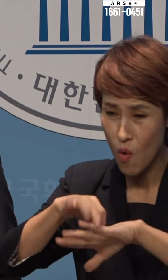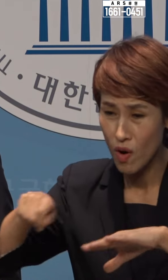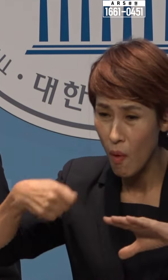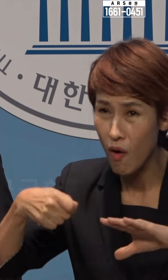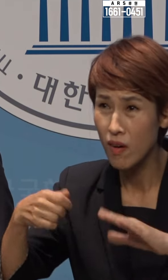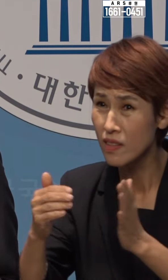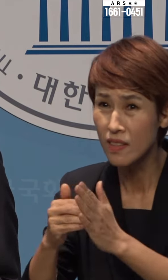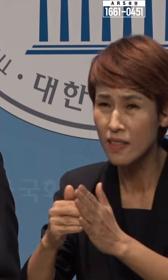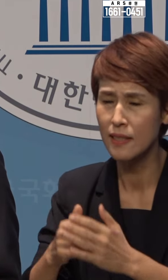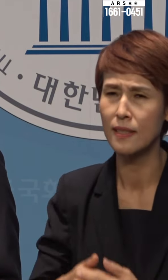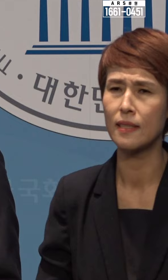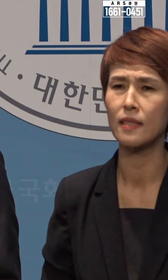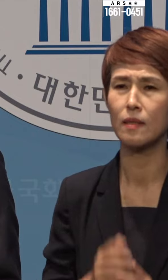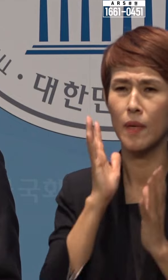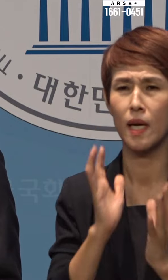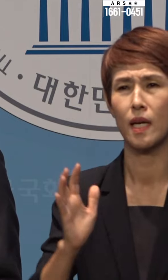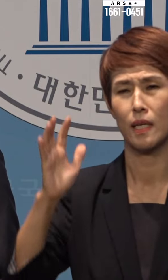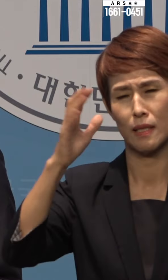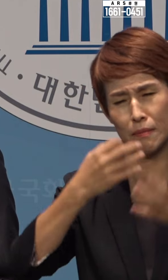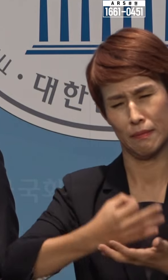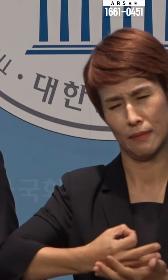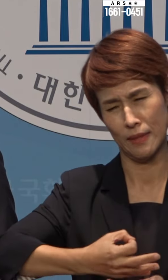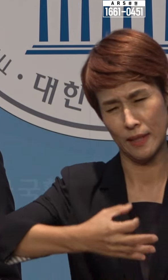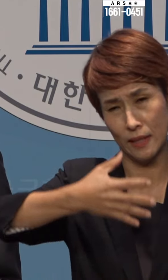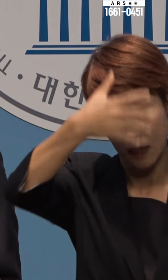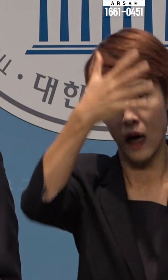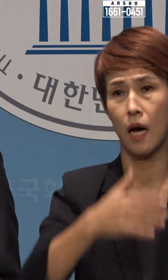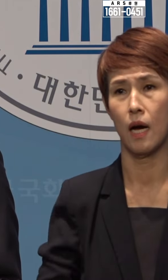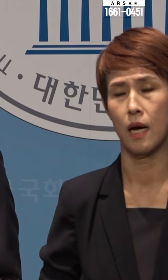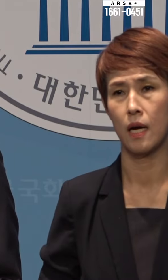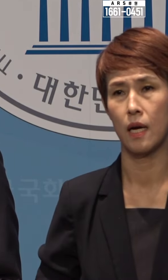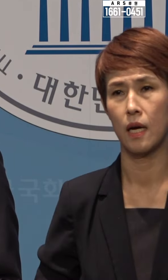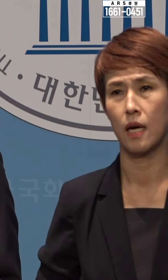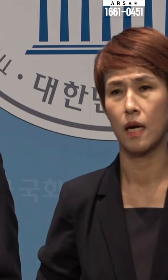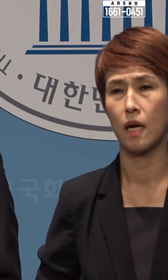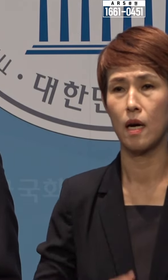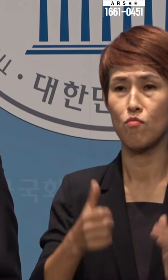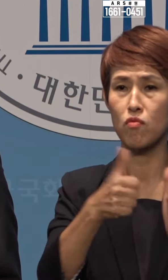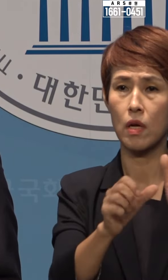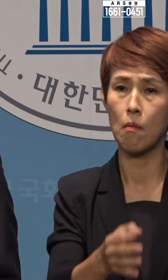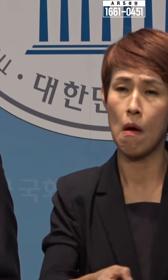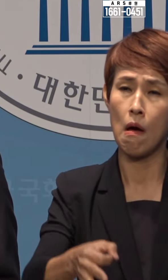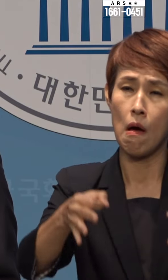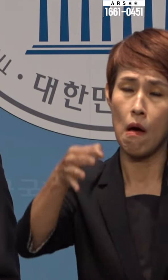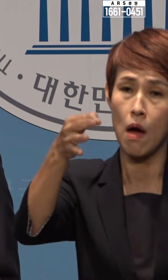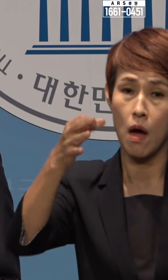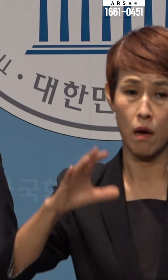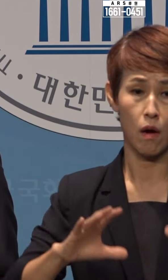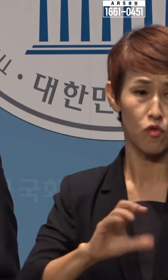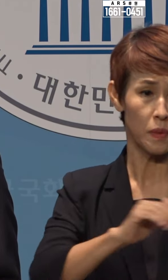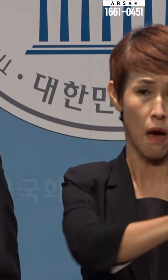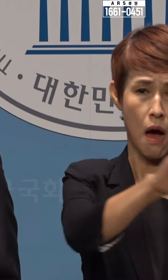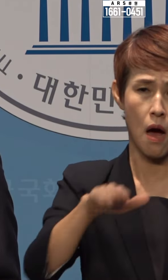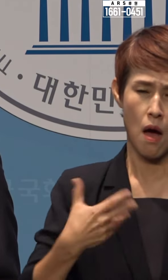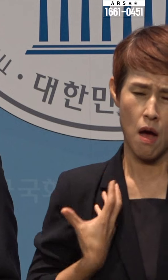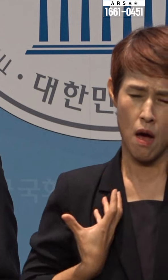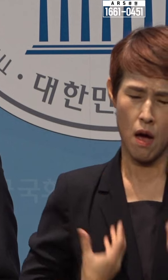배추가 금추 되면 치솟는 물 가고의 국민은 절망하는